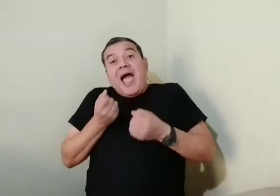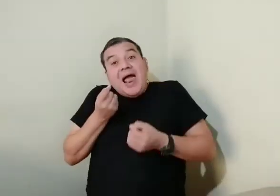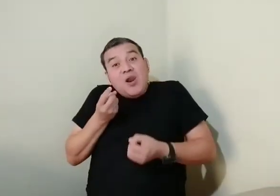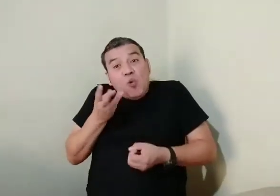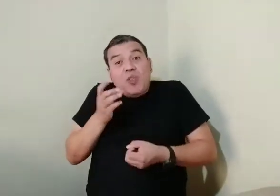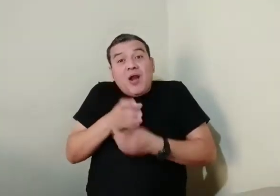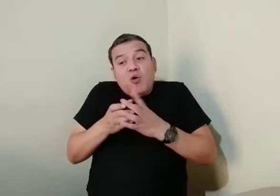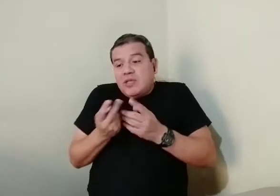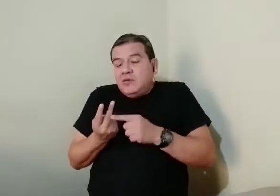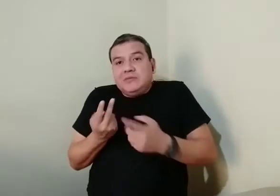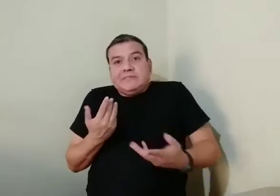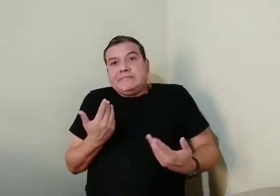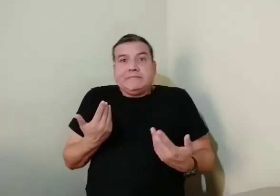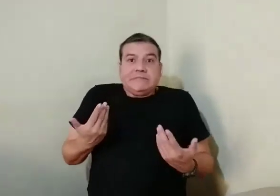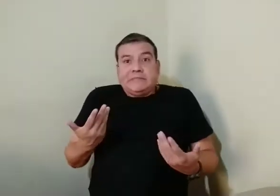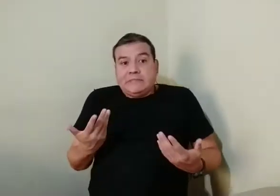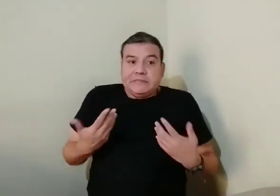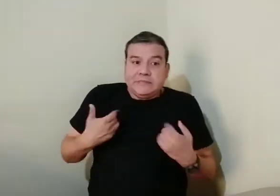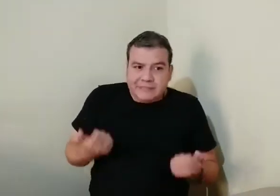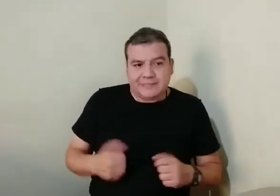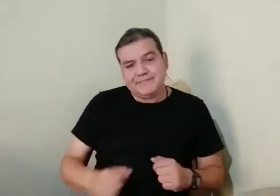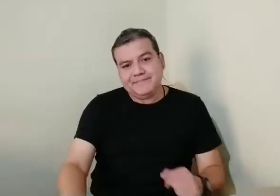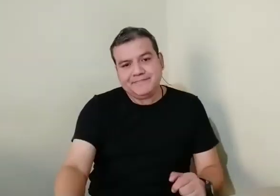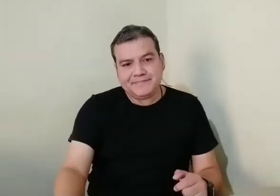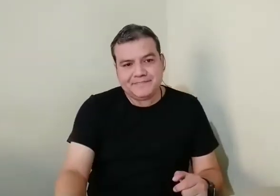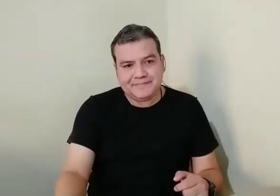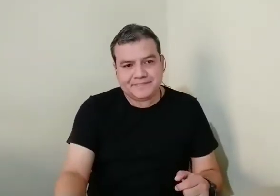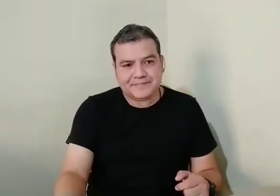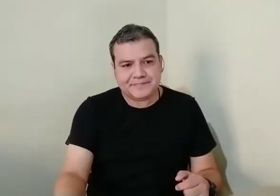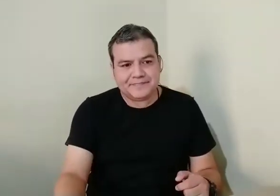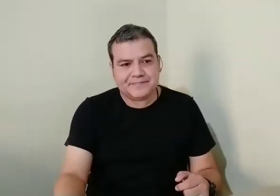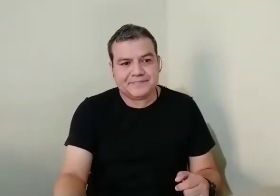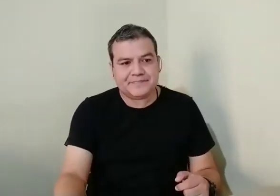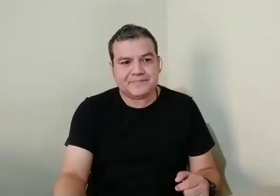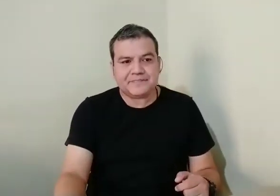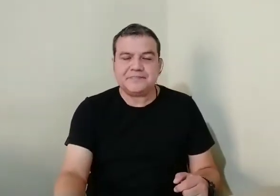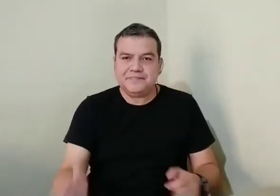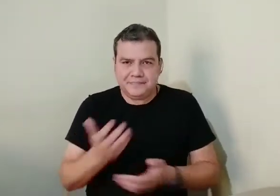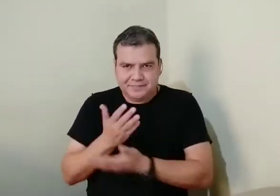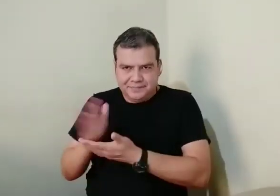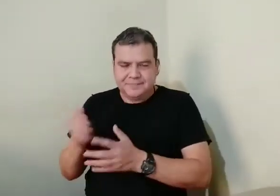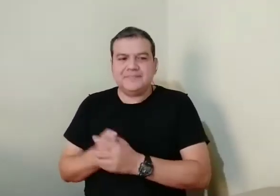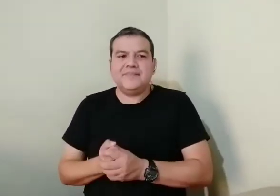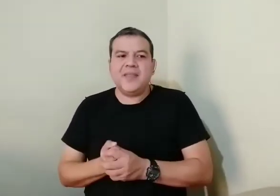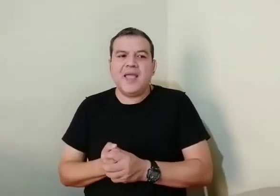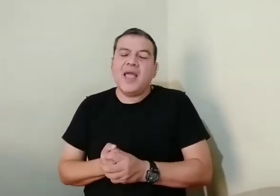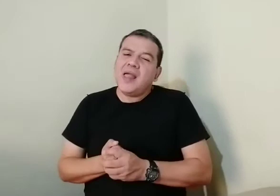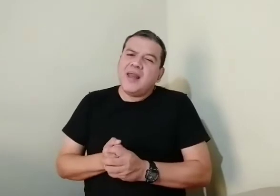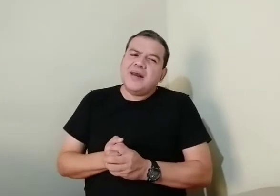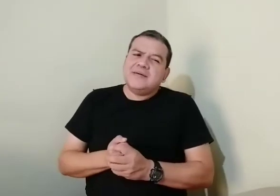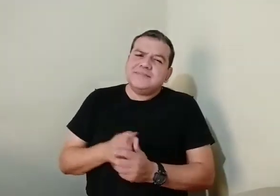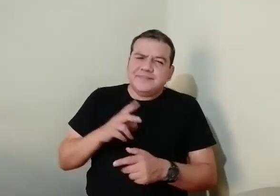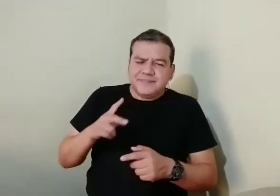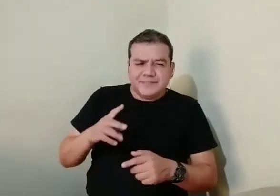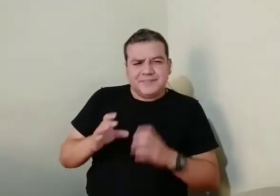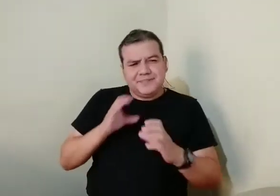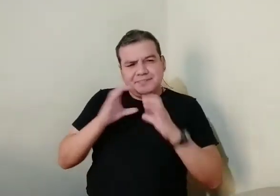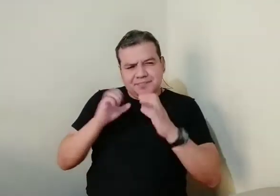nada sirve que el maestro tenga muchos conocimientos si no tiene la habilidad para